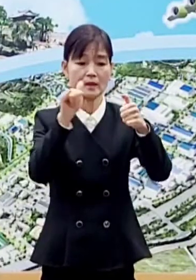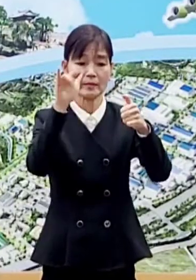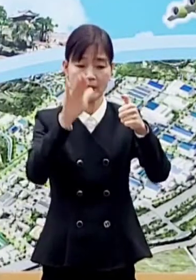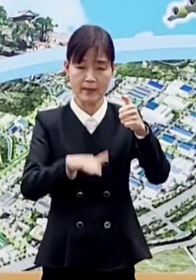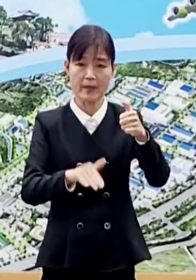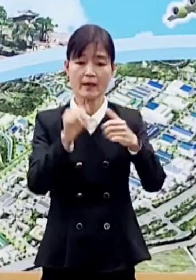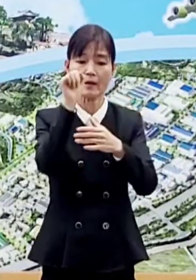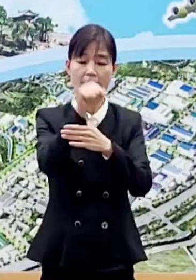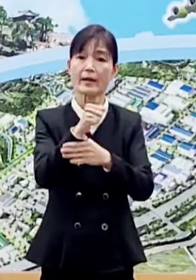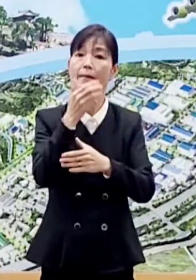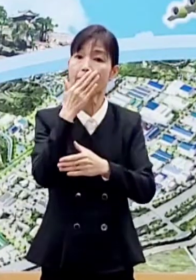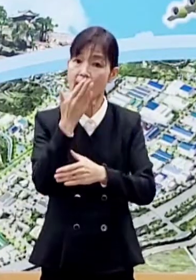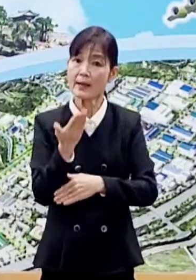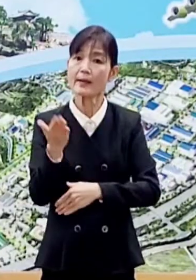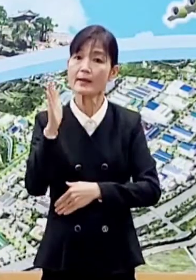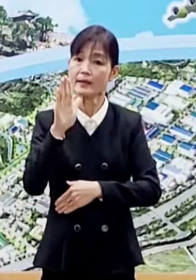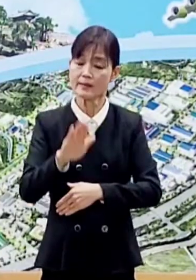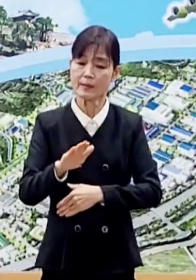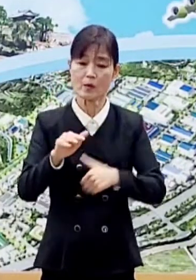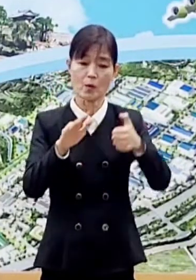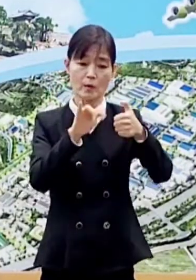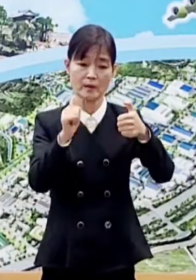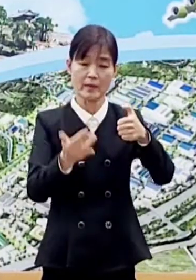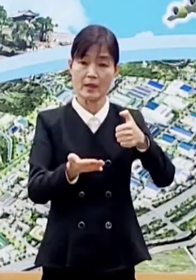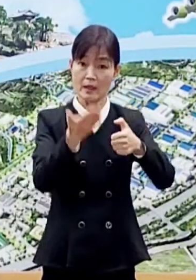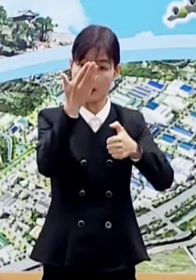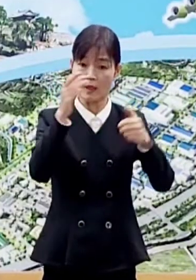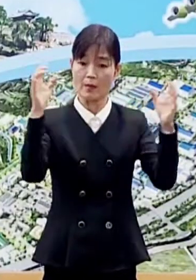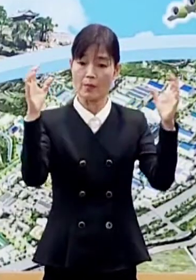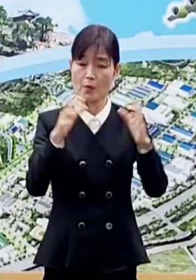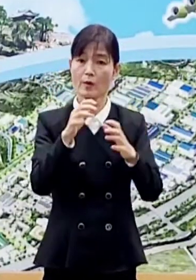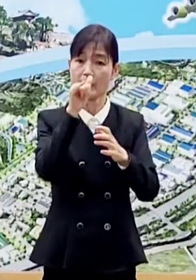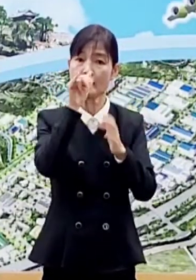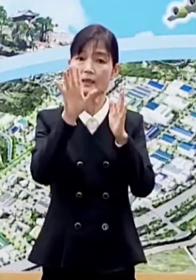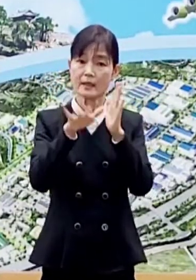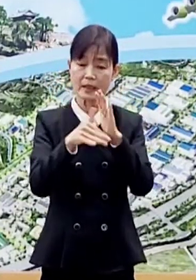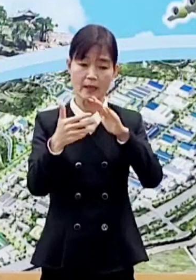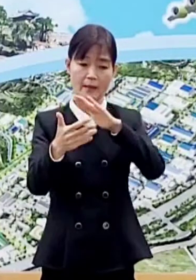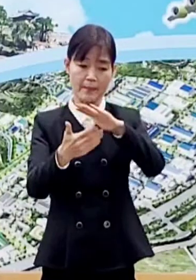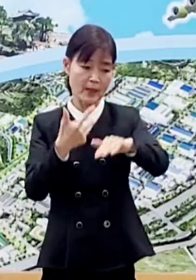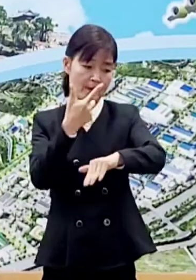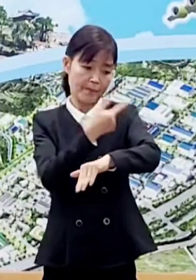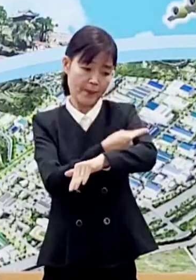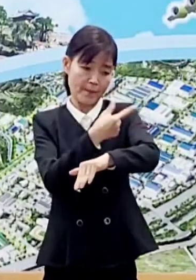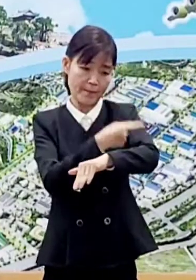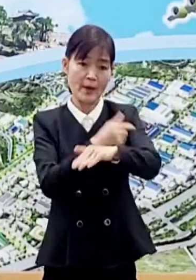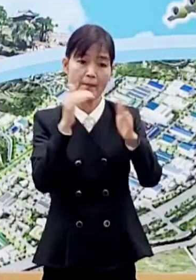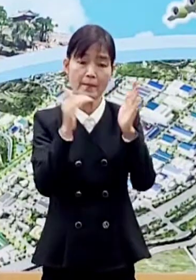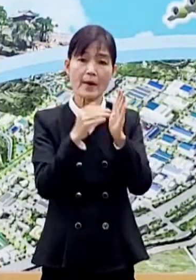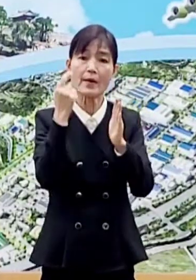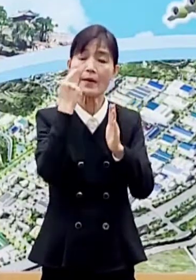미만으로 제한되나 50명 이상이 모일 경우 접종 완료자 등으로만 구성하여